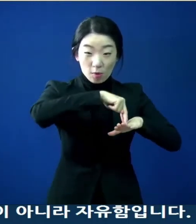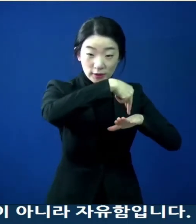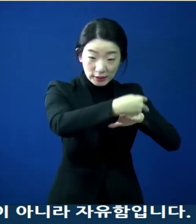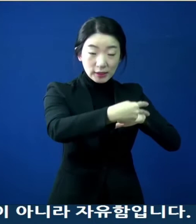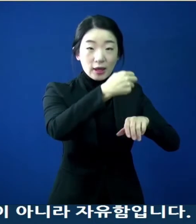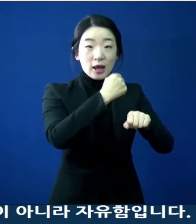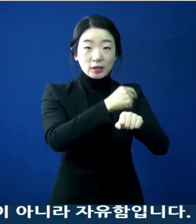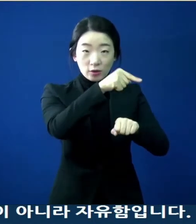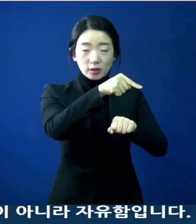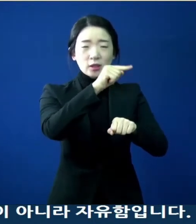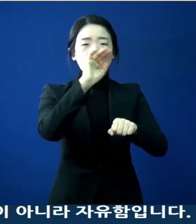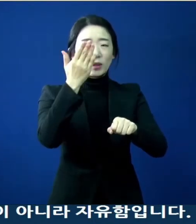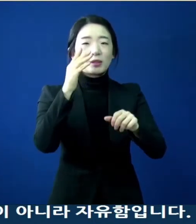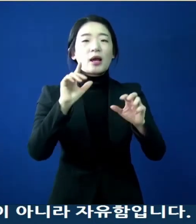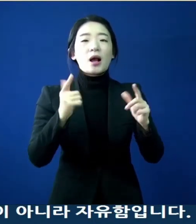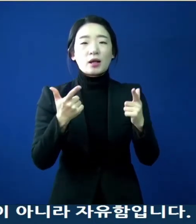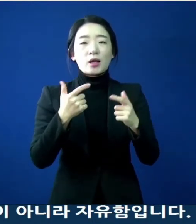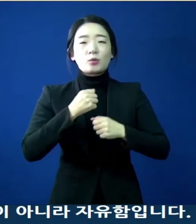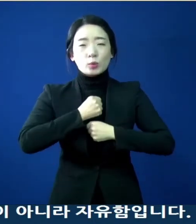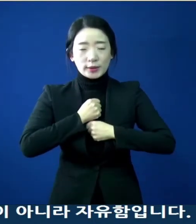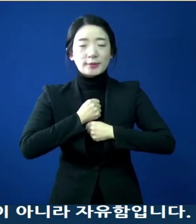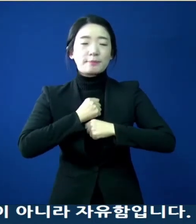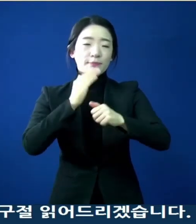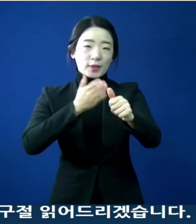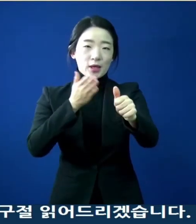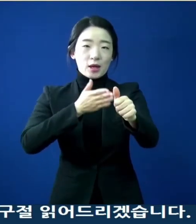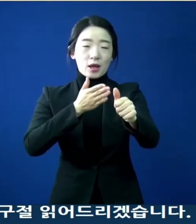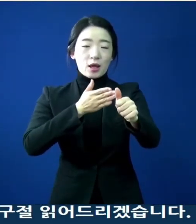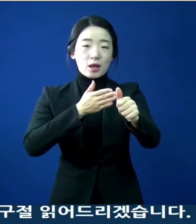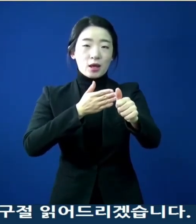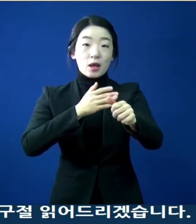하는 것이 되지 않도록 조심하라. 이 자유라는 말이